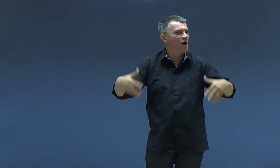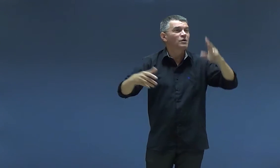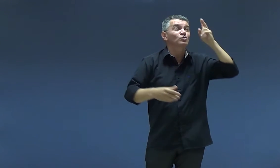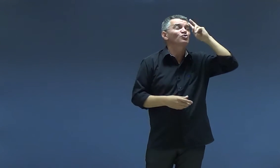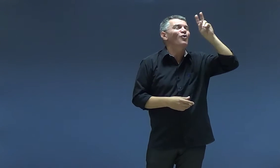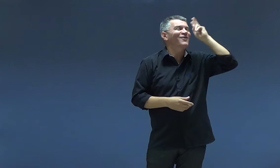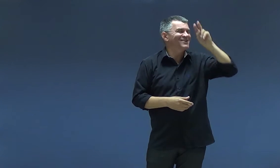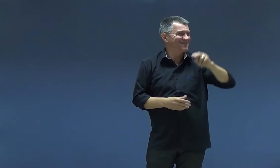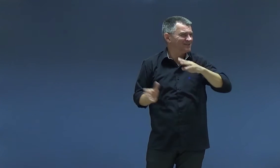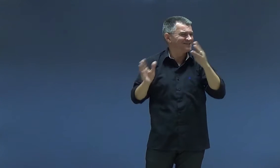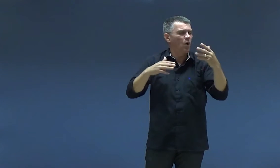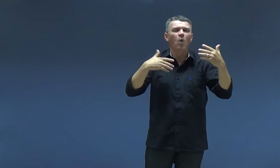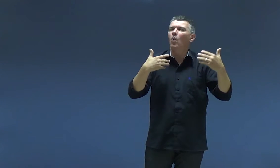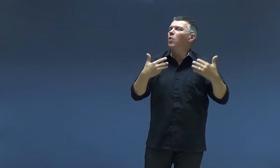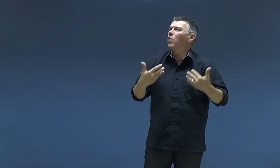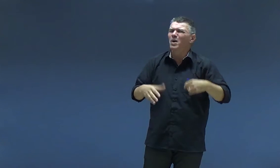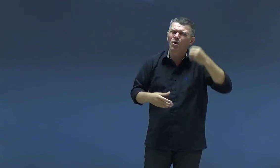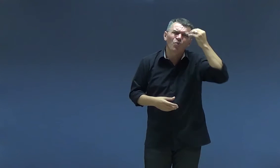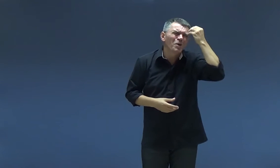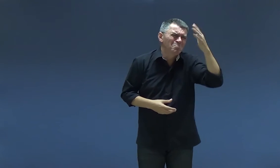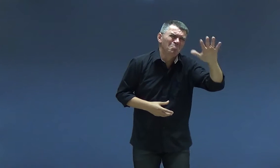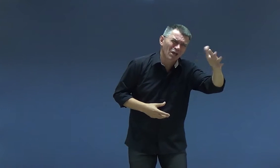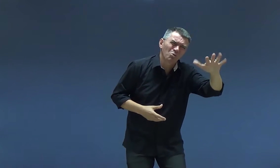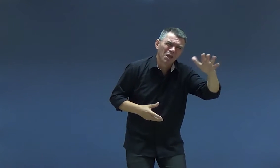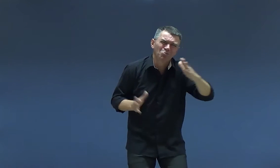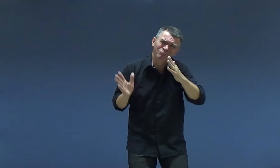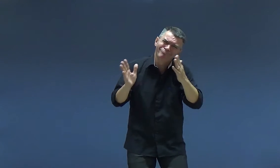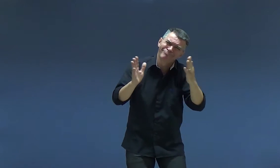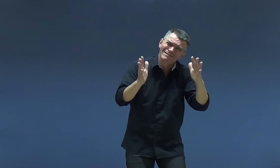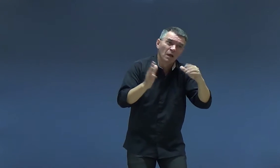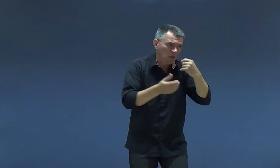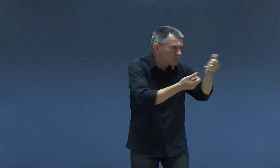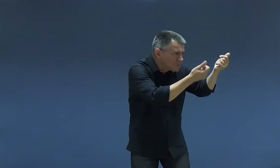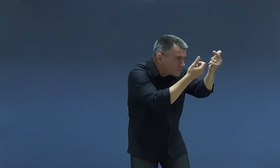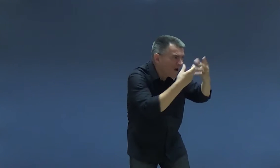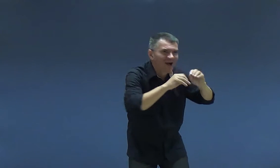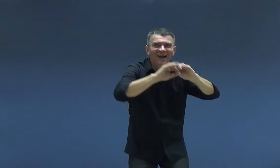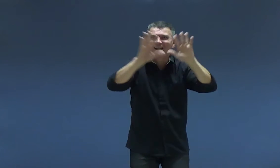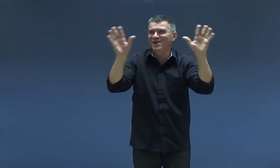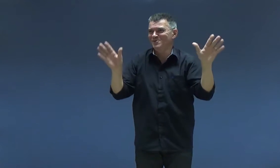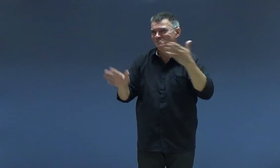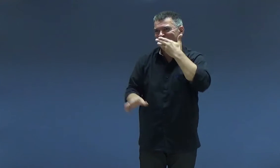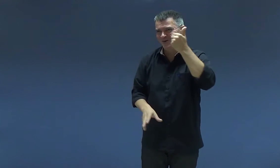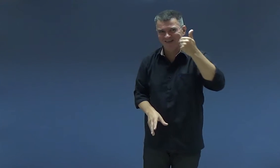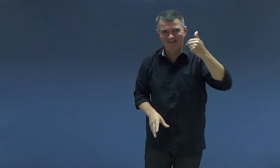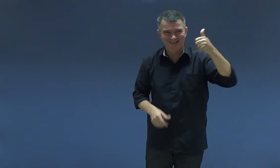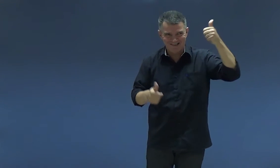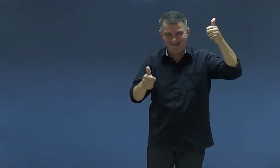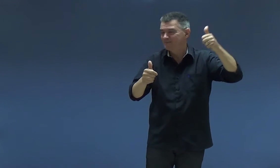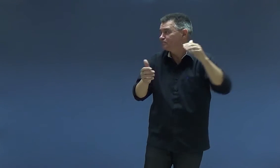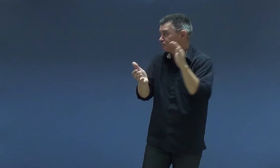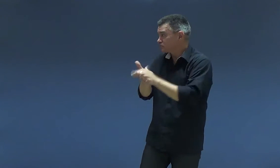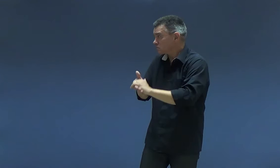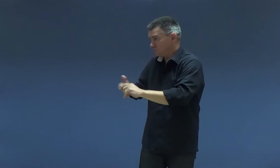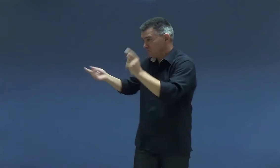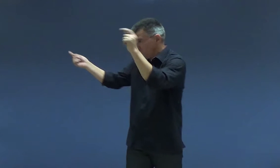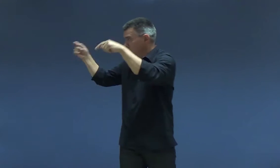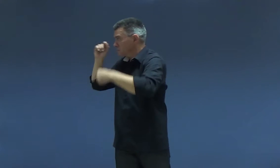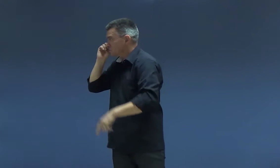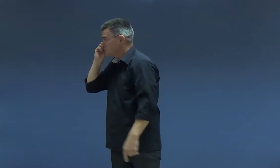e sempre ganhando, né? Então olha que história legal, né? Me explicaram, só, eu não sei ao certo, mas é mais ou menos isso,